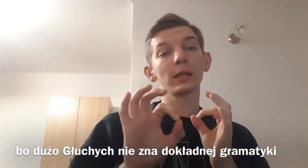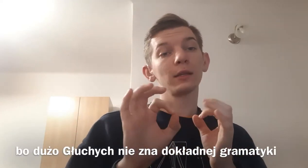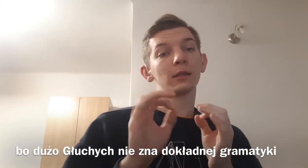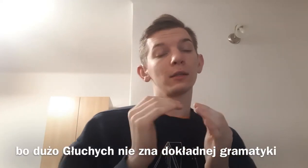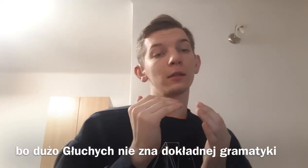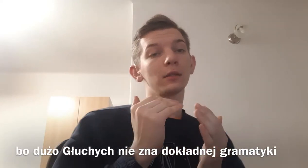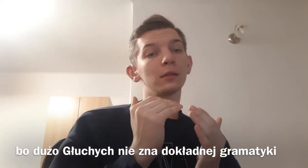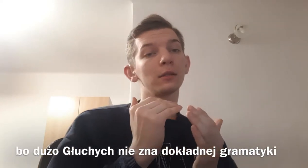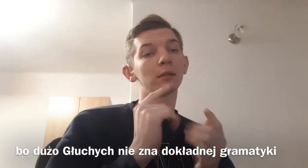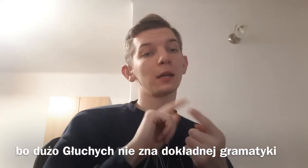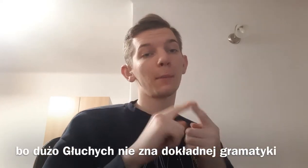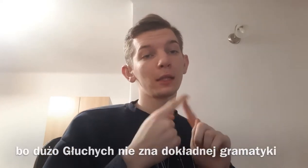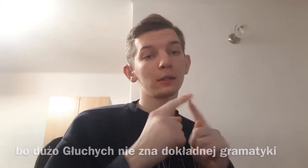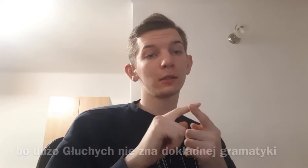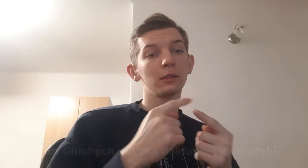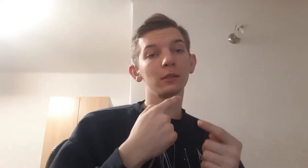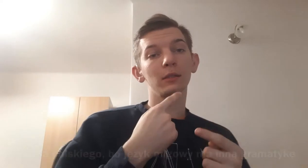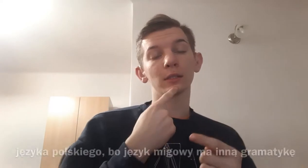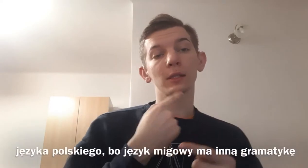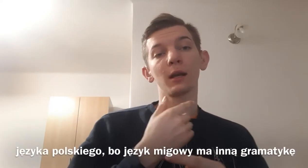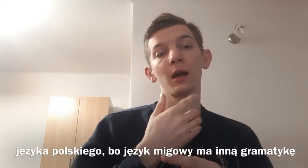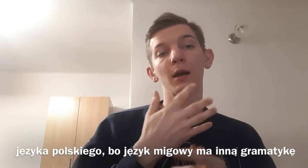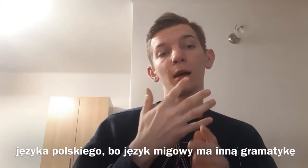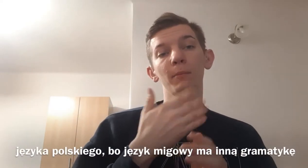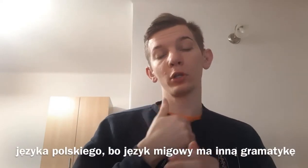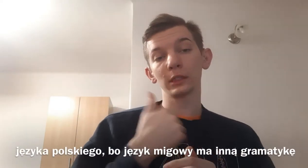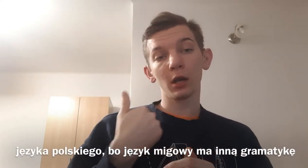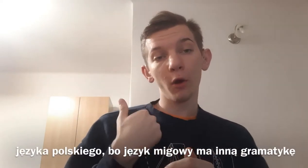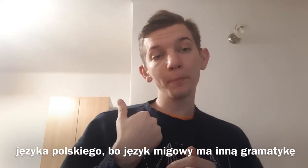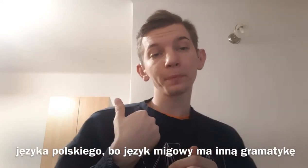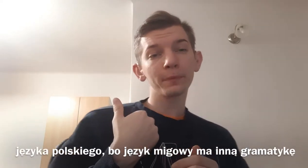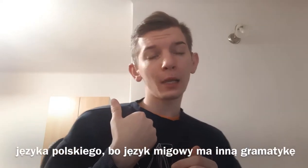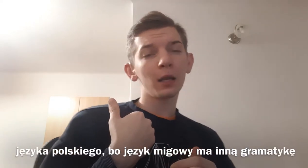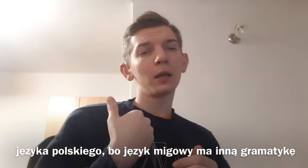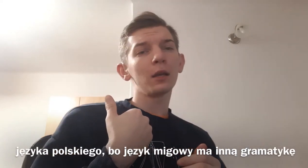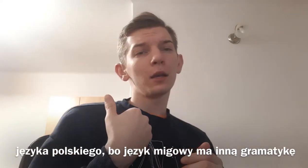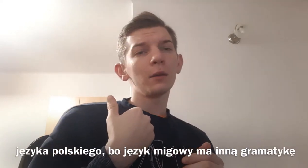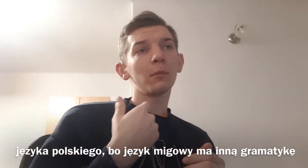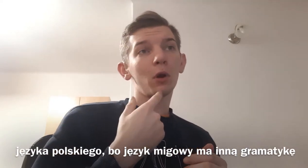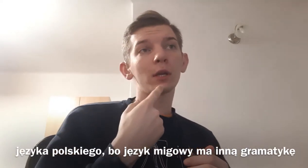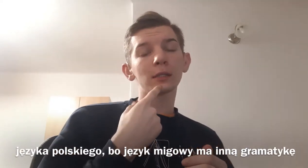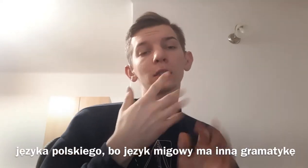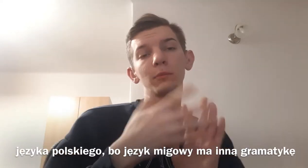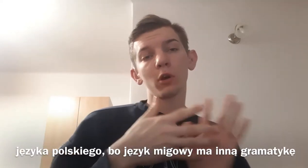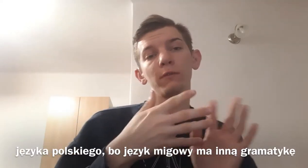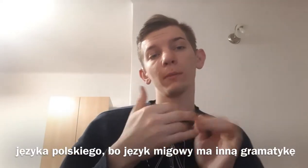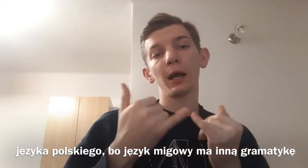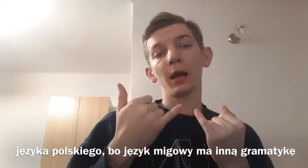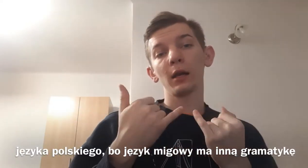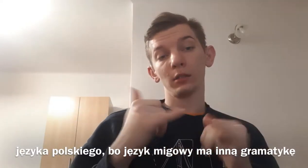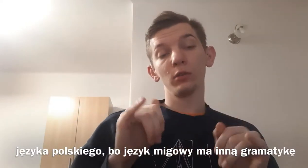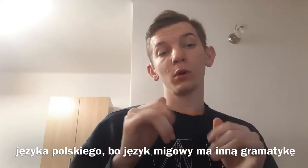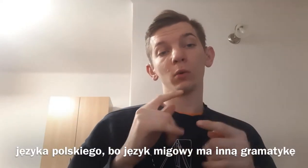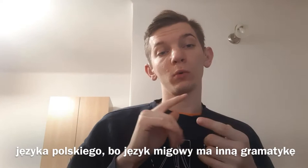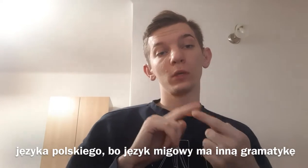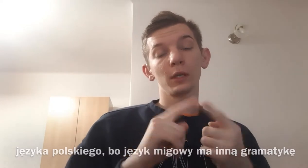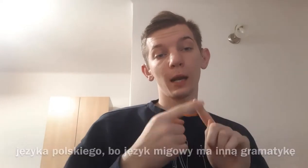dokładnej gramatyki języka polskiego, bo język migowy ma inną